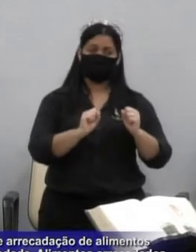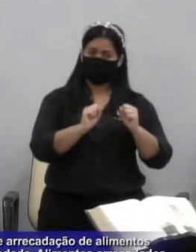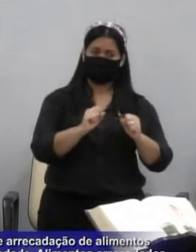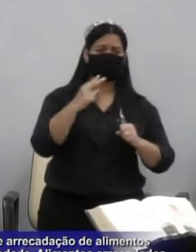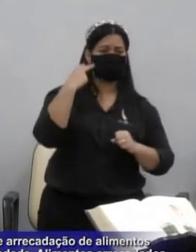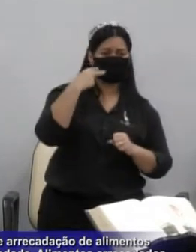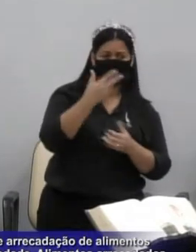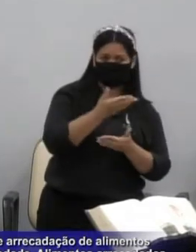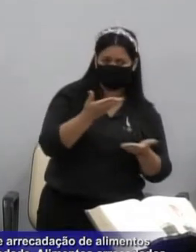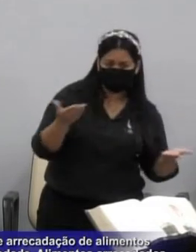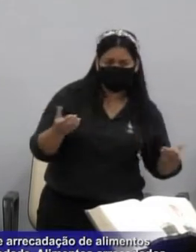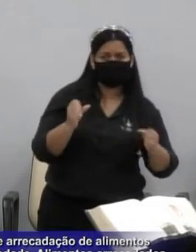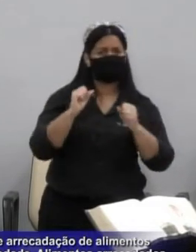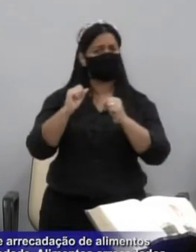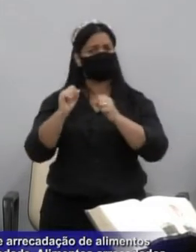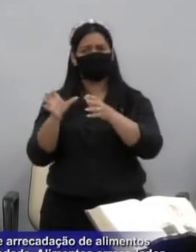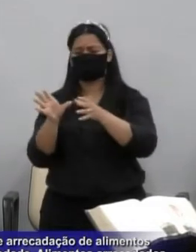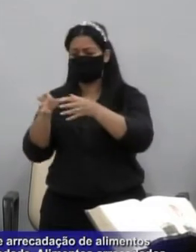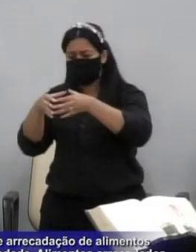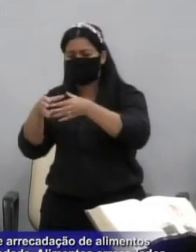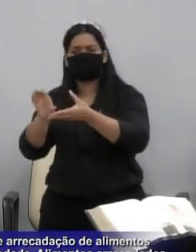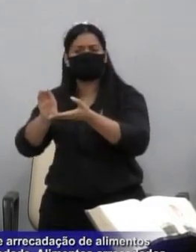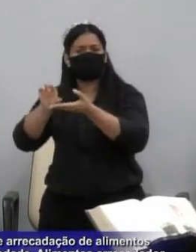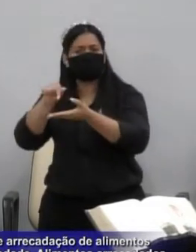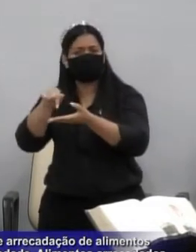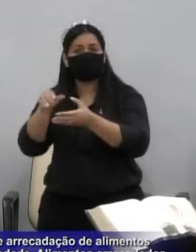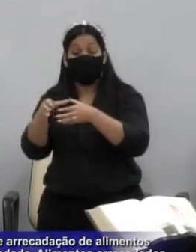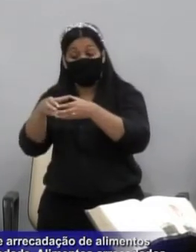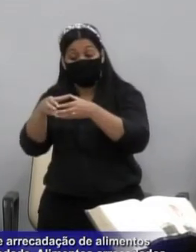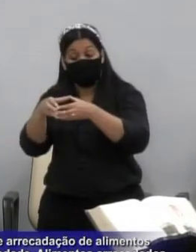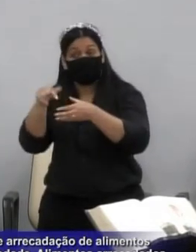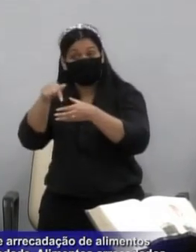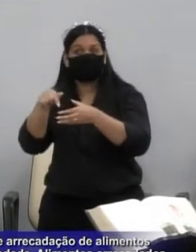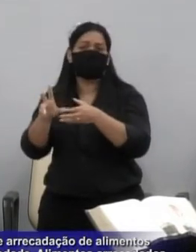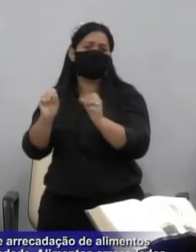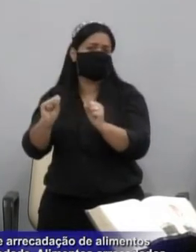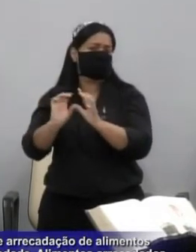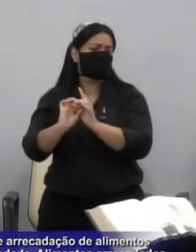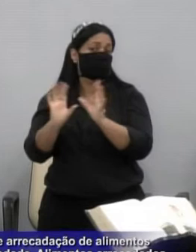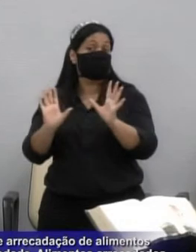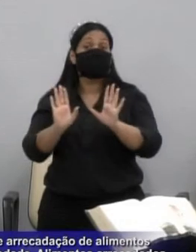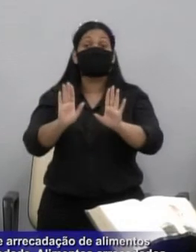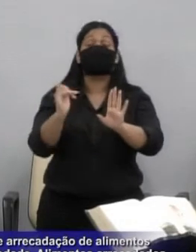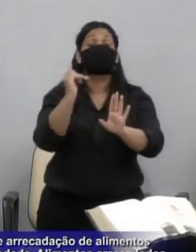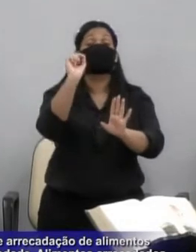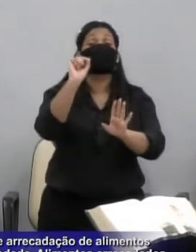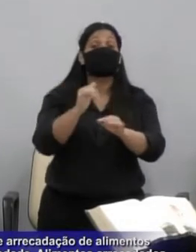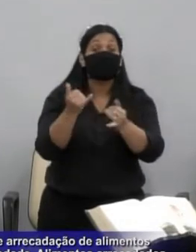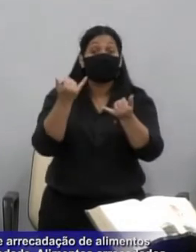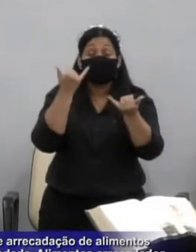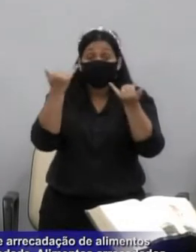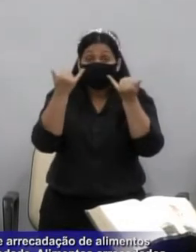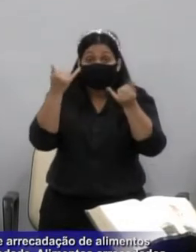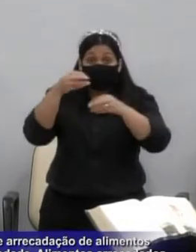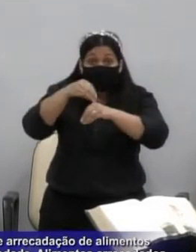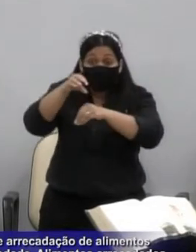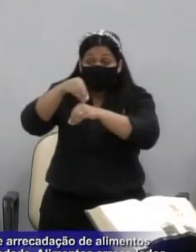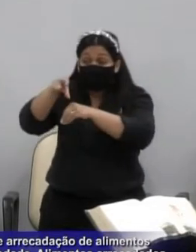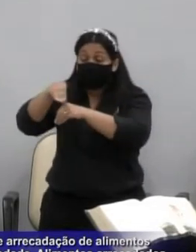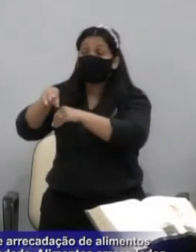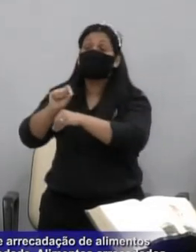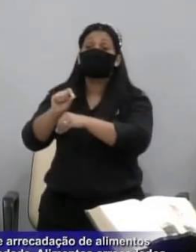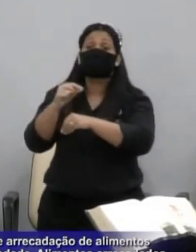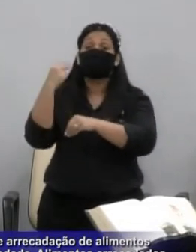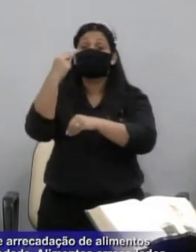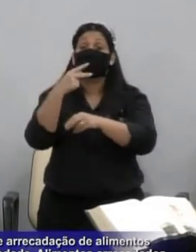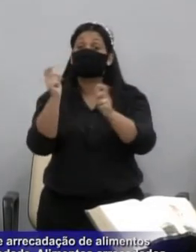do vereador, pode partir da comissão, da frente parlamentar. O importante é que as informações, que os